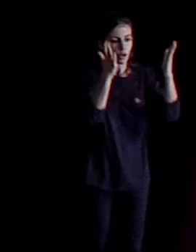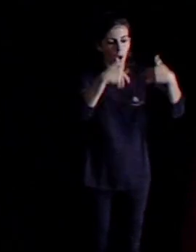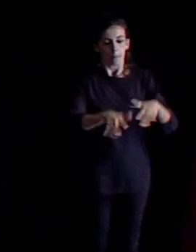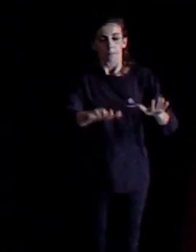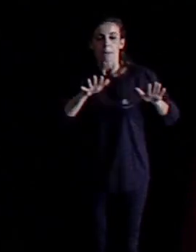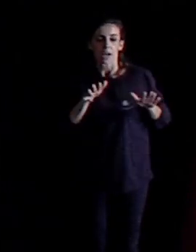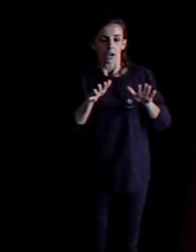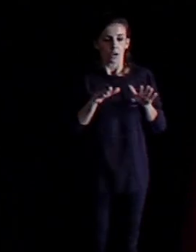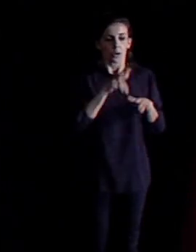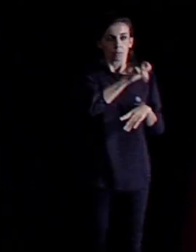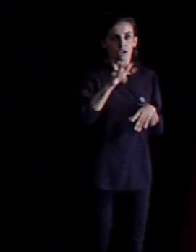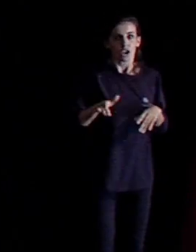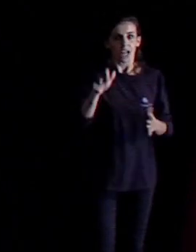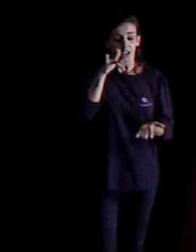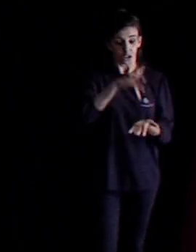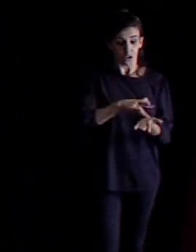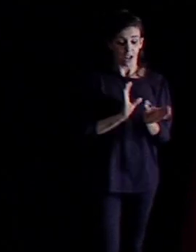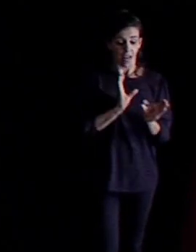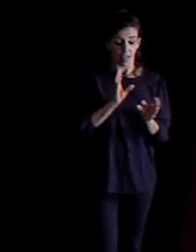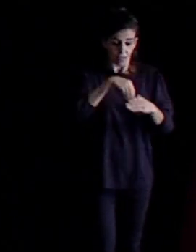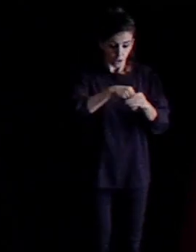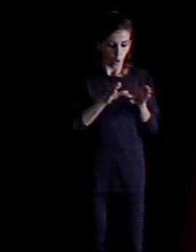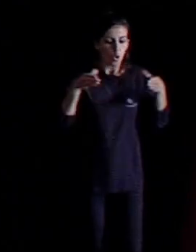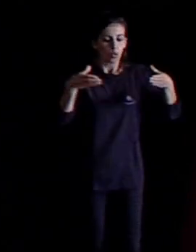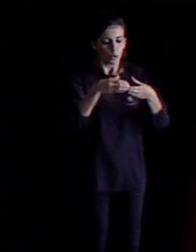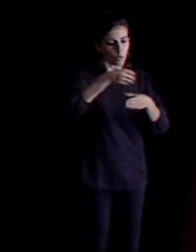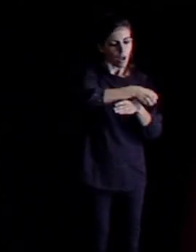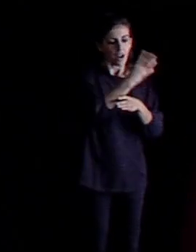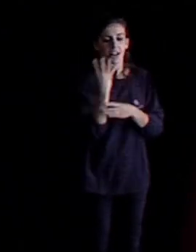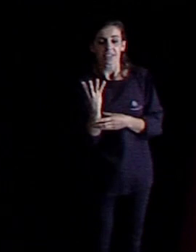personas que pertenecen a este colectivo,